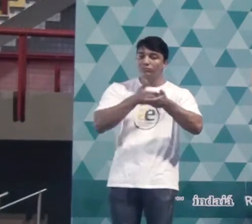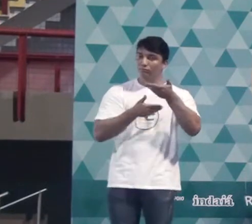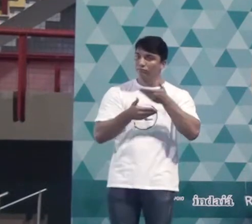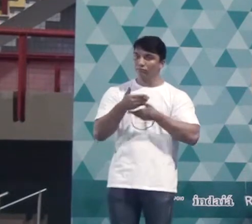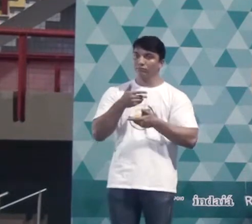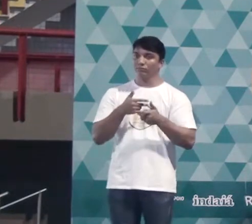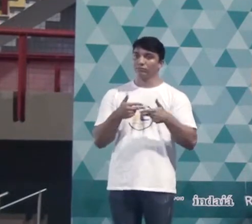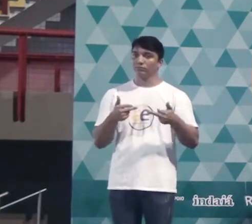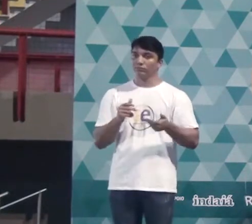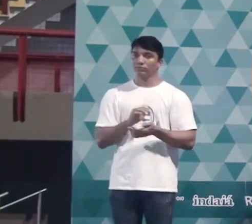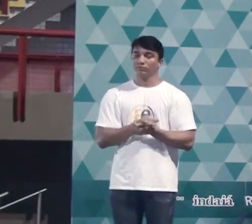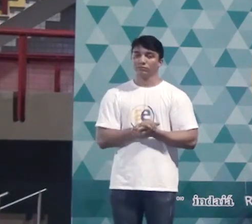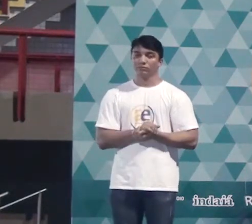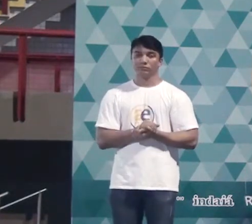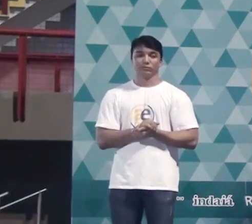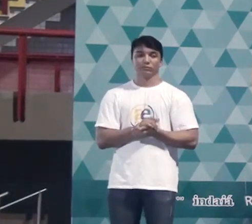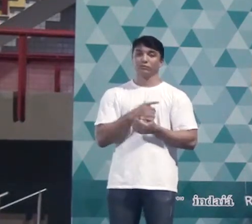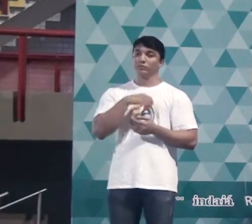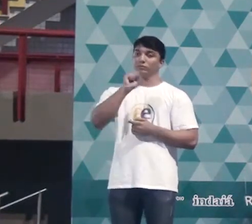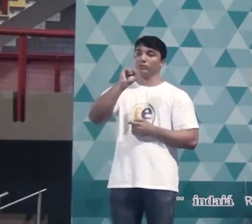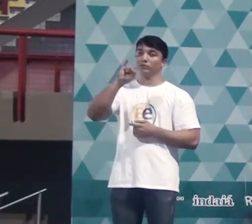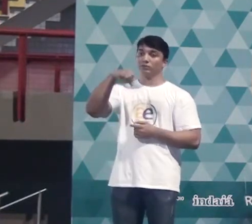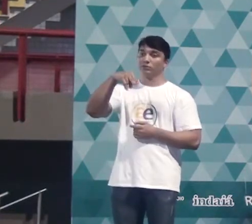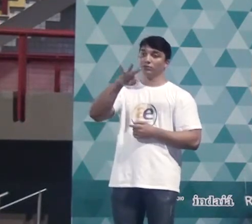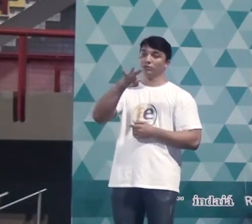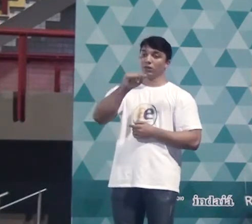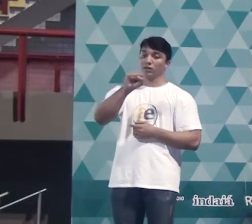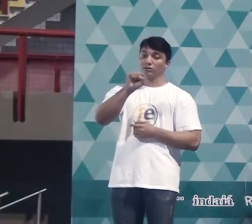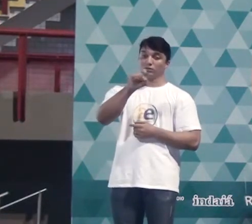boa entre os dois. Sintaxe.